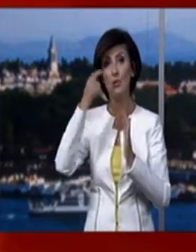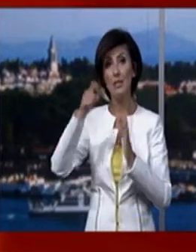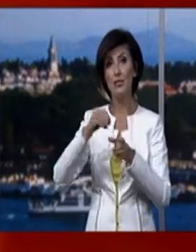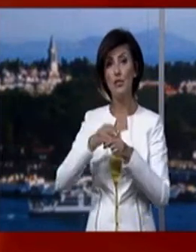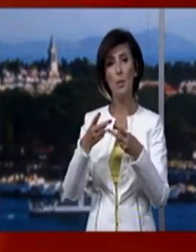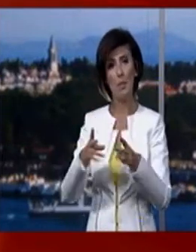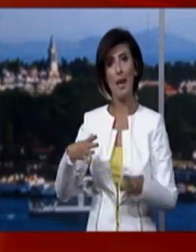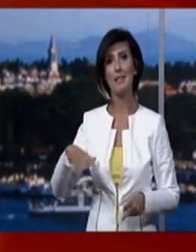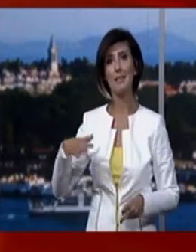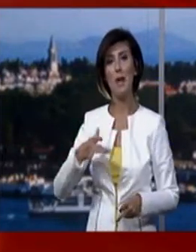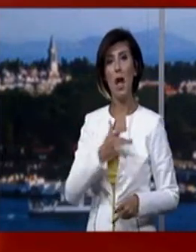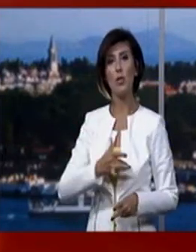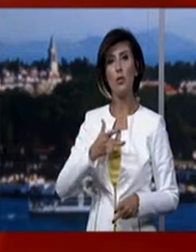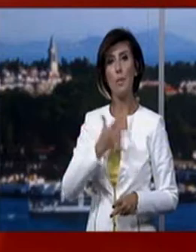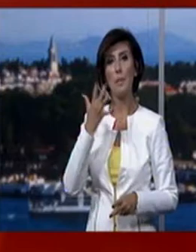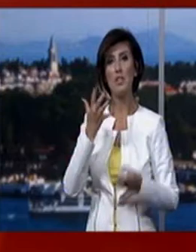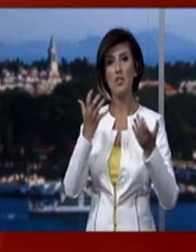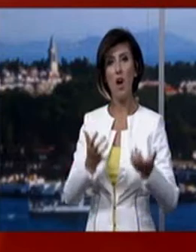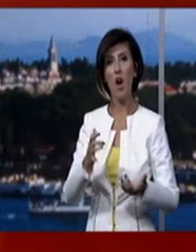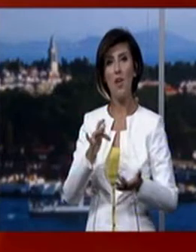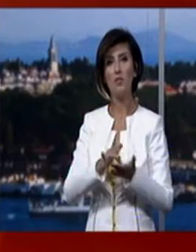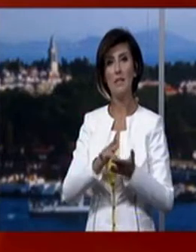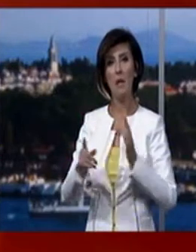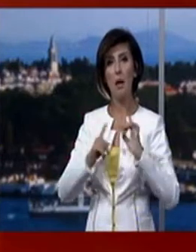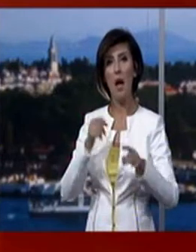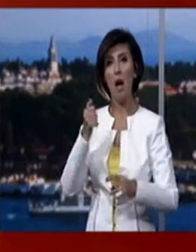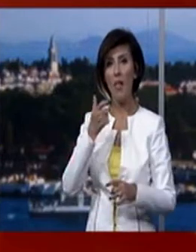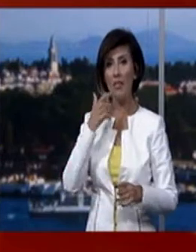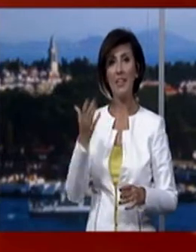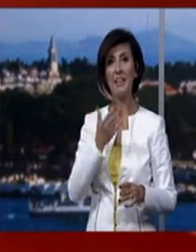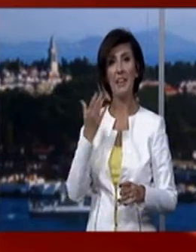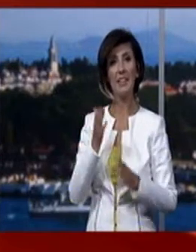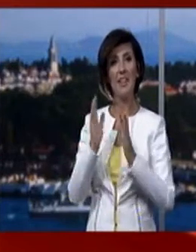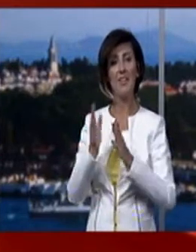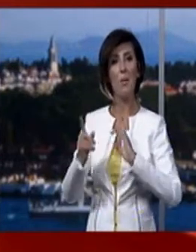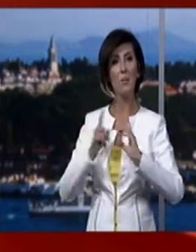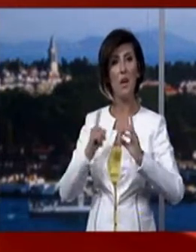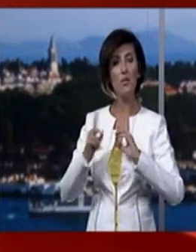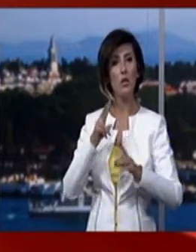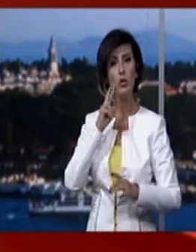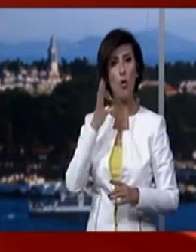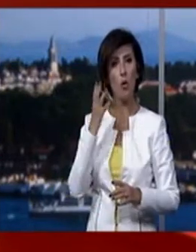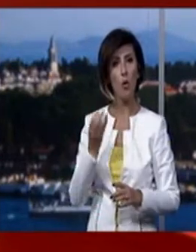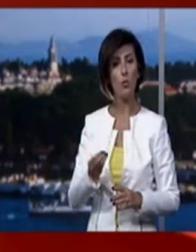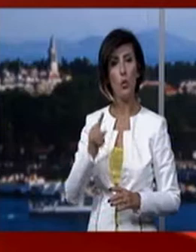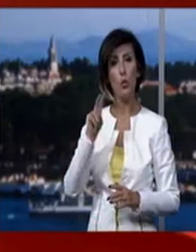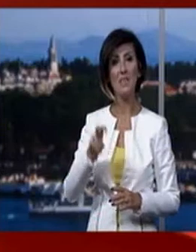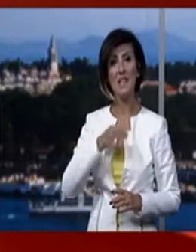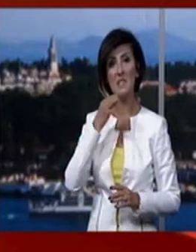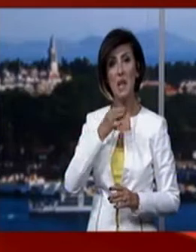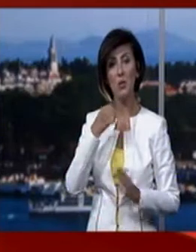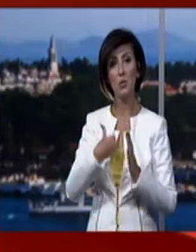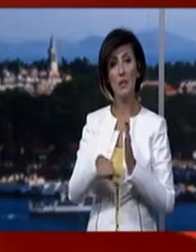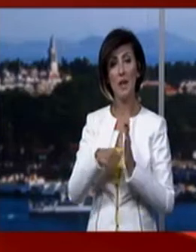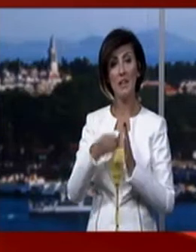beraat istemişti. Anadolu 5. Ağır Ceza Mahkemesi'nde 6 yıldır devam eden davada sona gelindi. 18